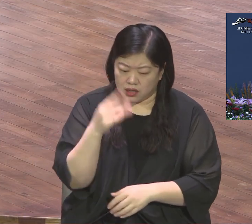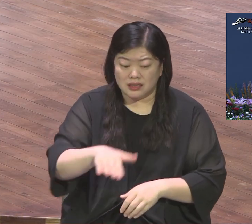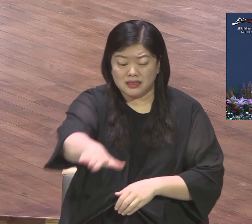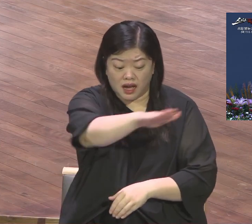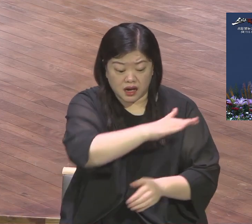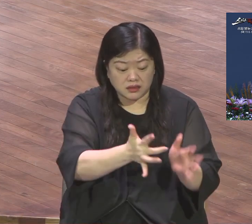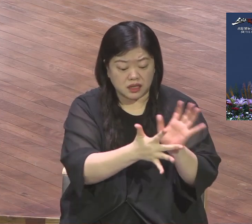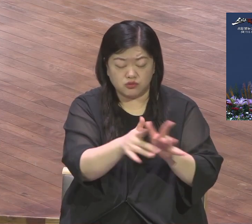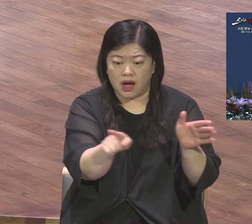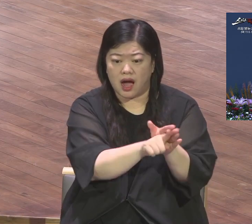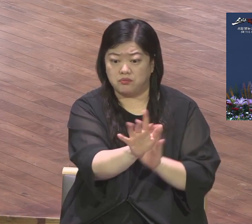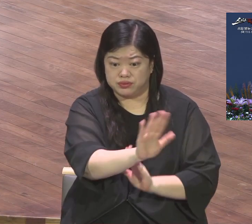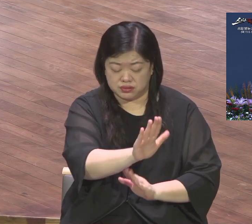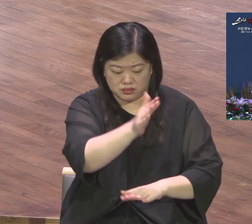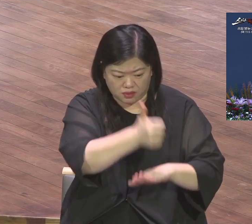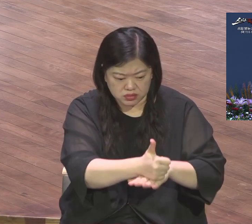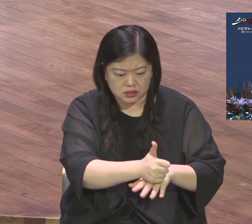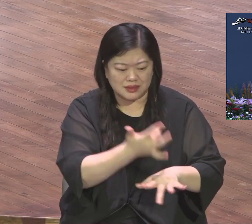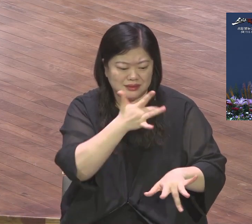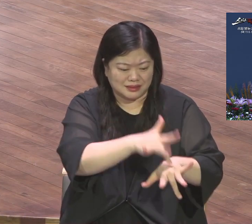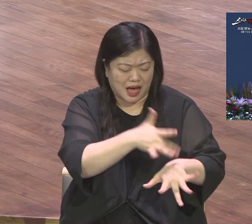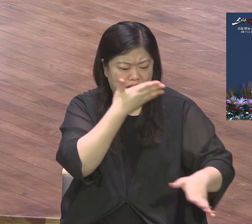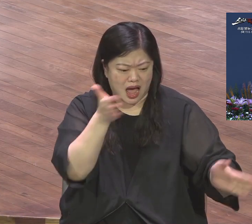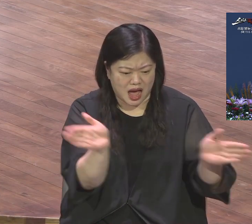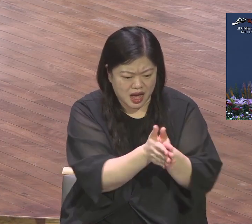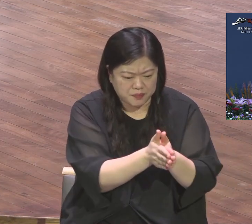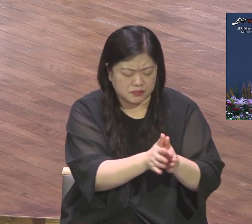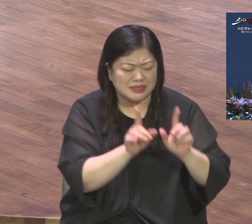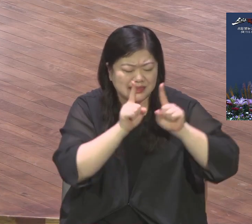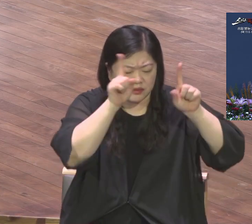가는데 나는 하나님의 은혜로 구원을 받았다.